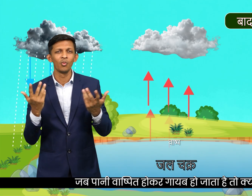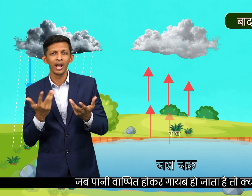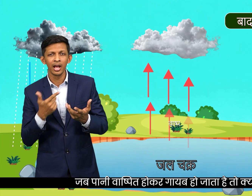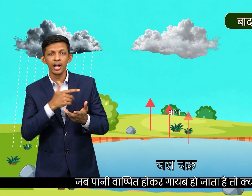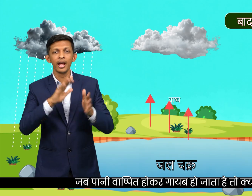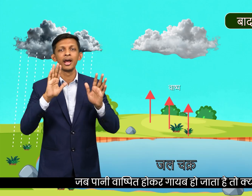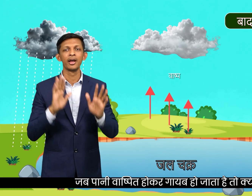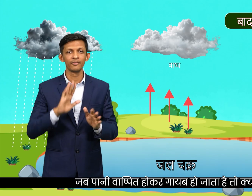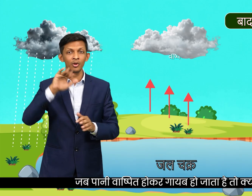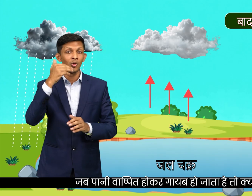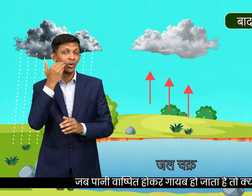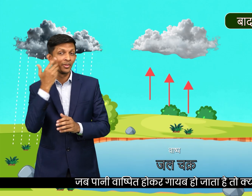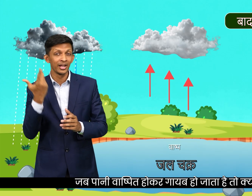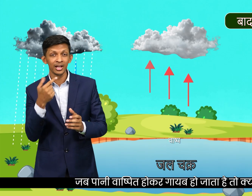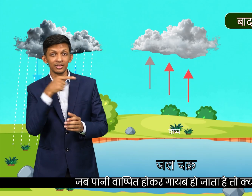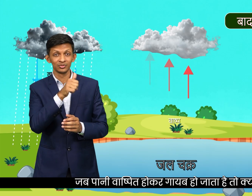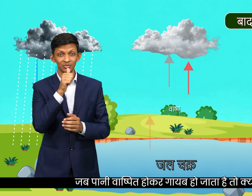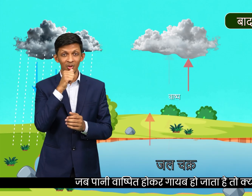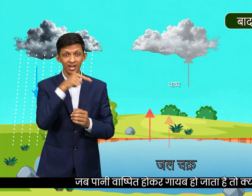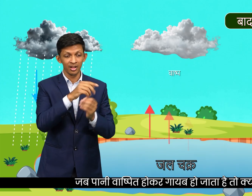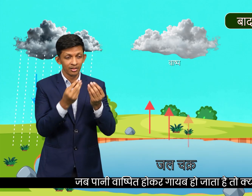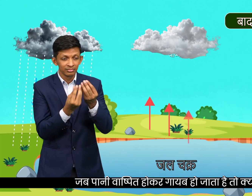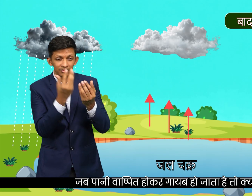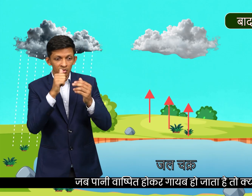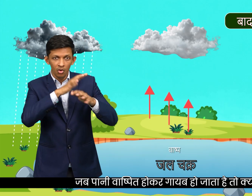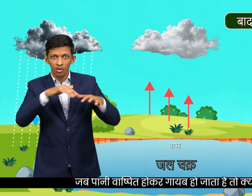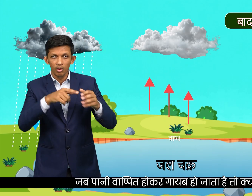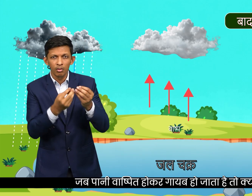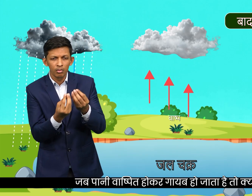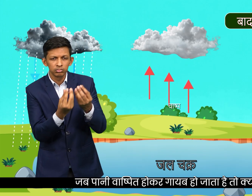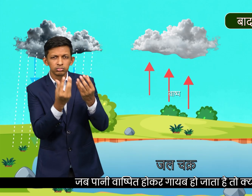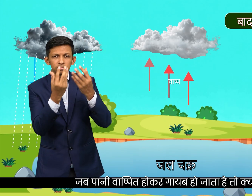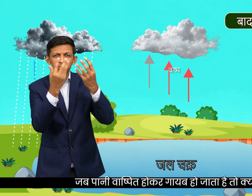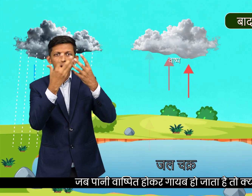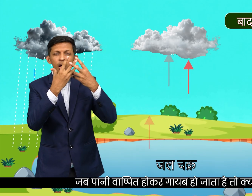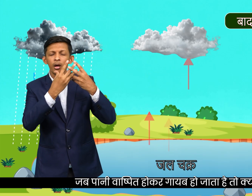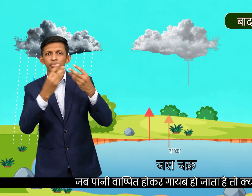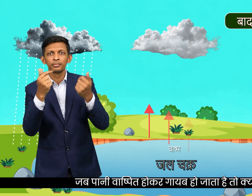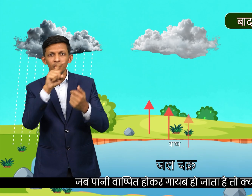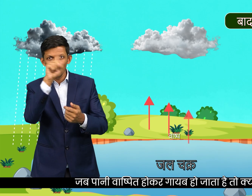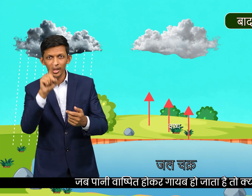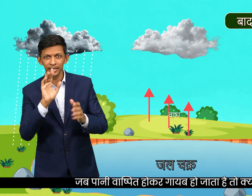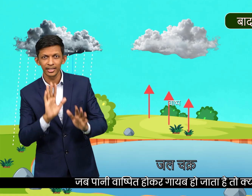जब पानी वाष्पित होकर गायब हो जाता है तो क्या होता है?